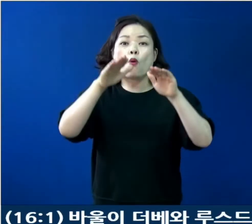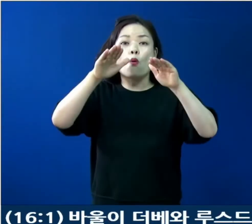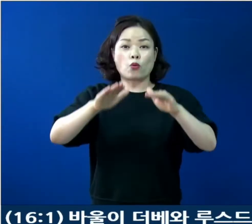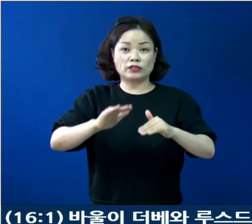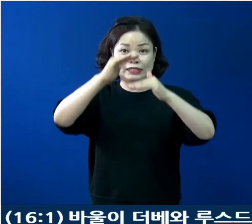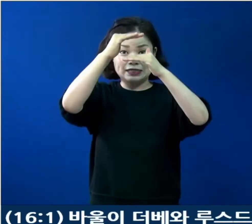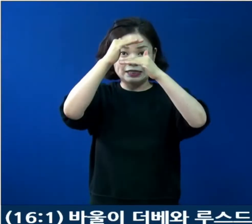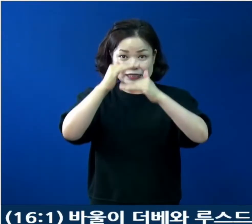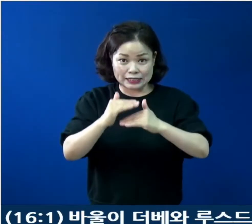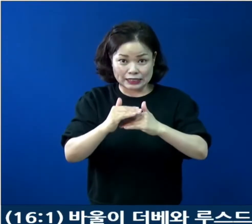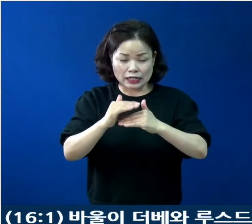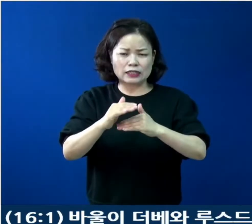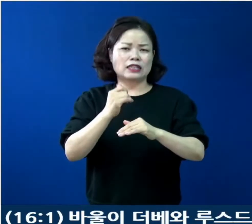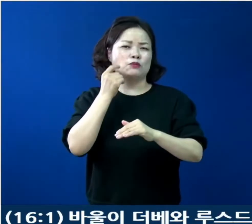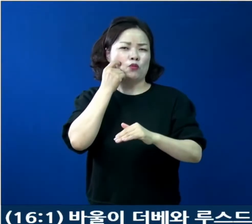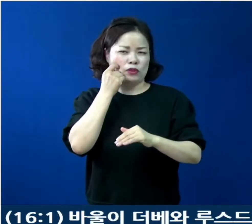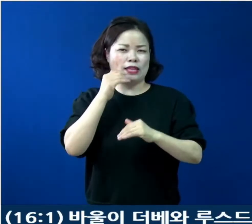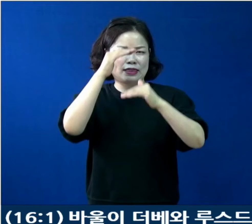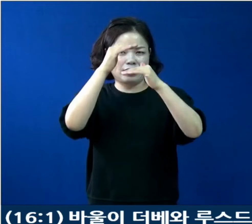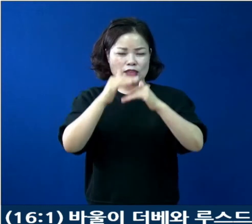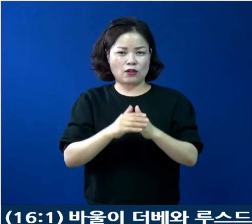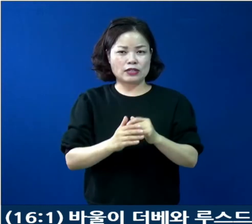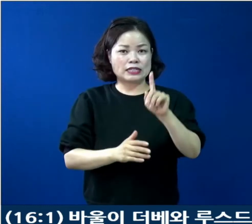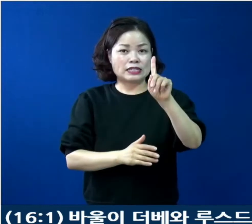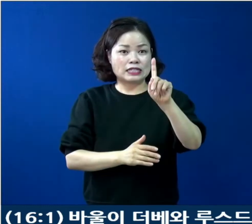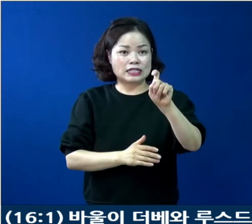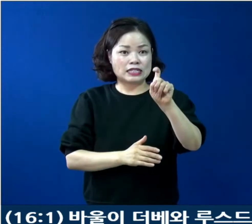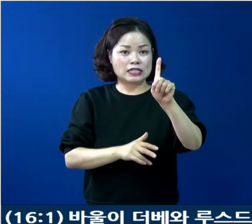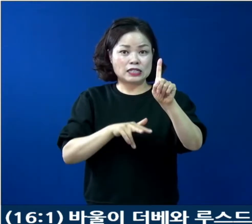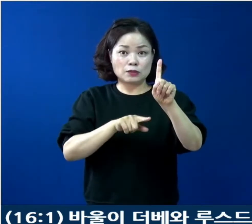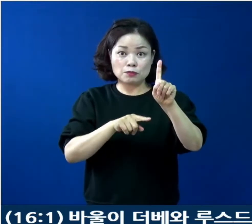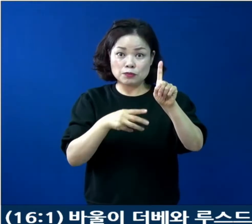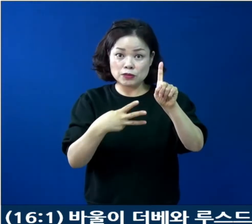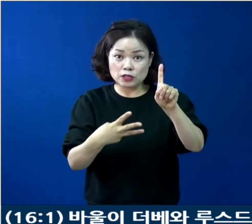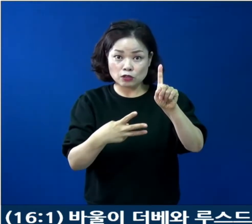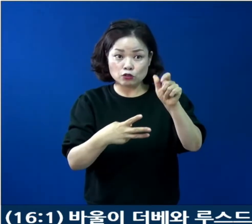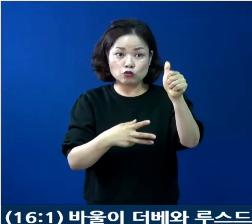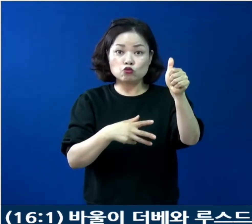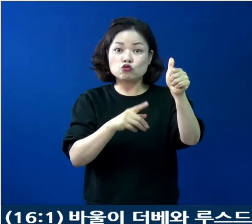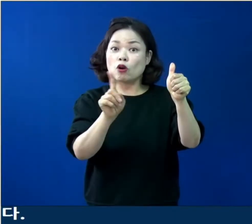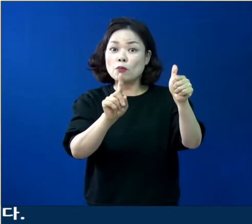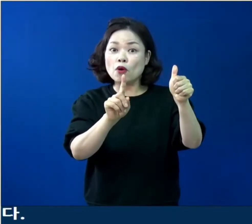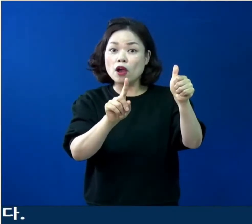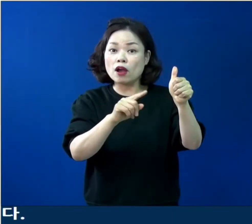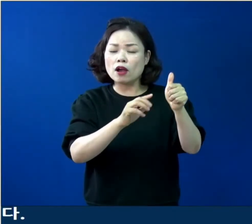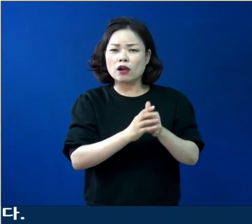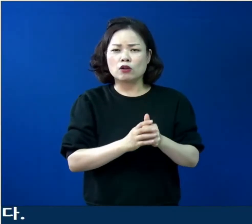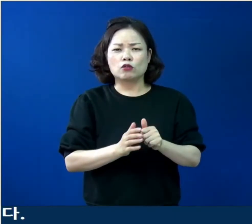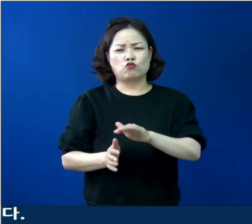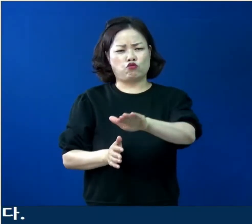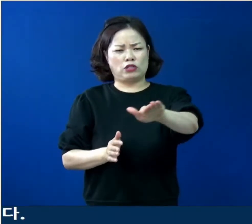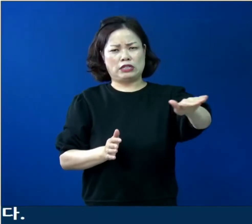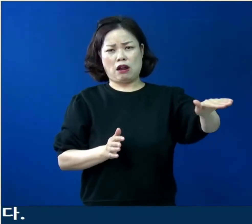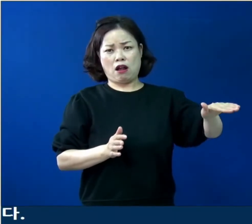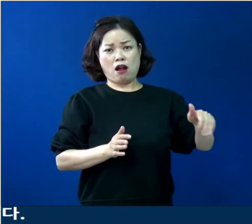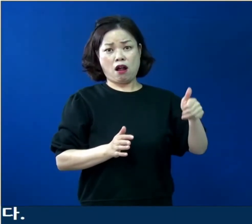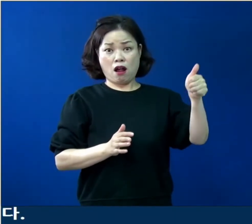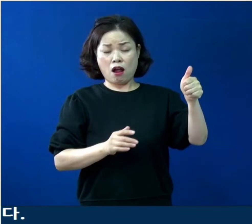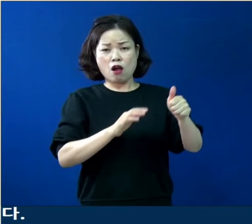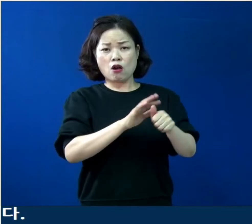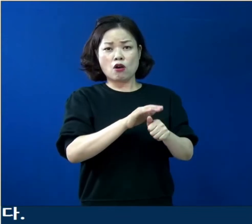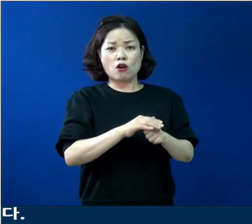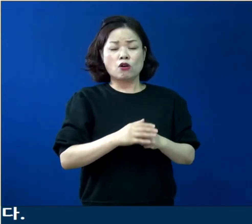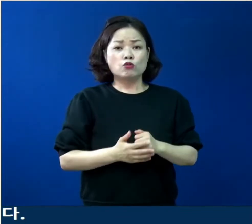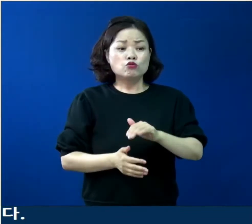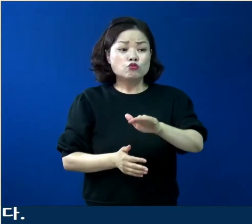다루고 싶은 거는 그때 안 다룬 거예요. 11절에 주어가 뭡니까? 주어가 우리가요. 우리가 처음으로